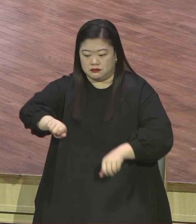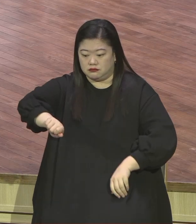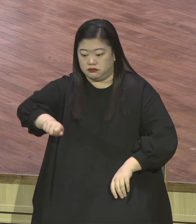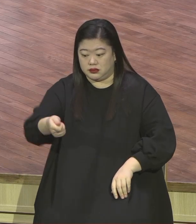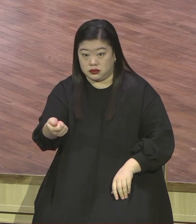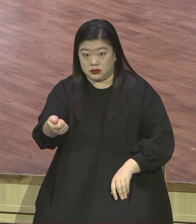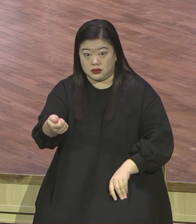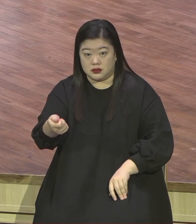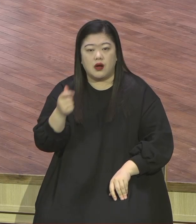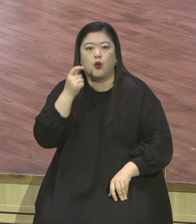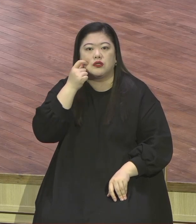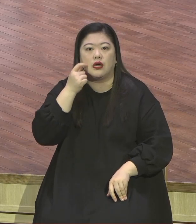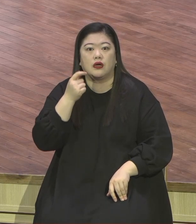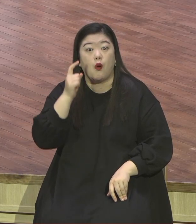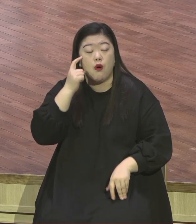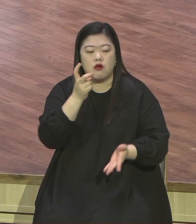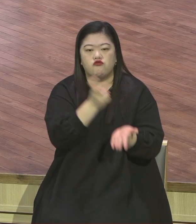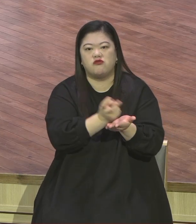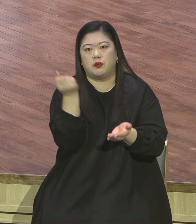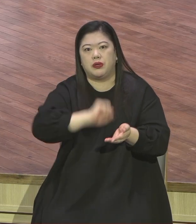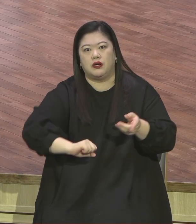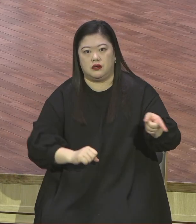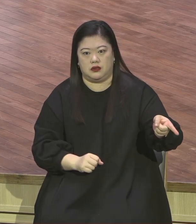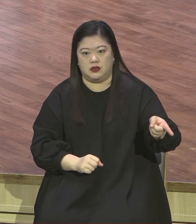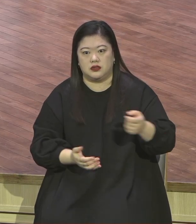가스 틀어달라고 틀어달라고